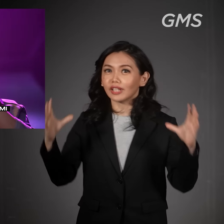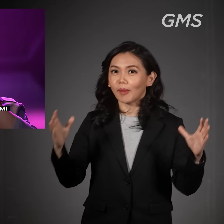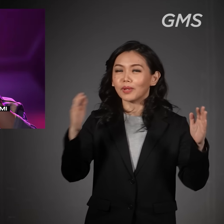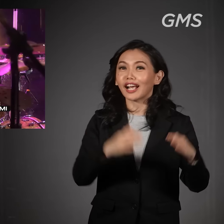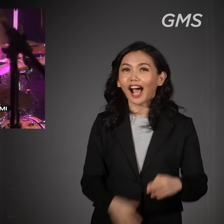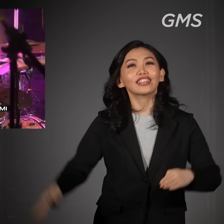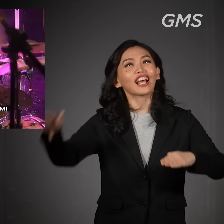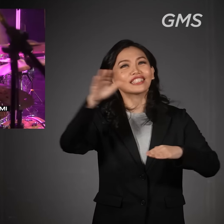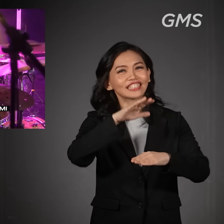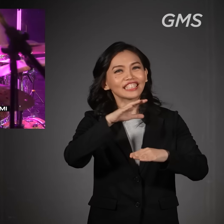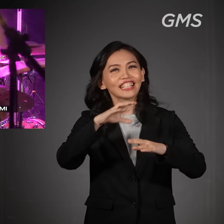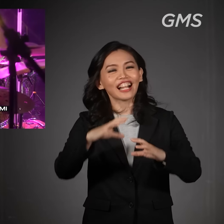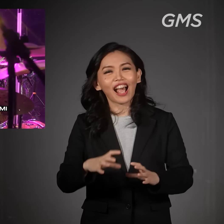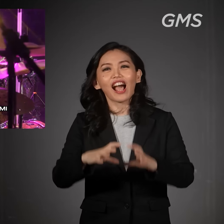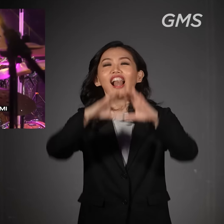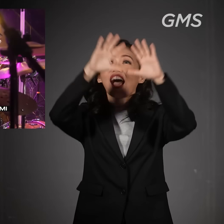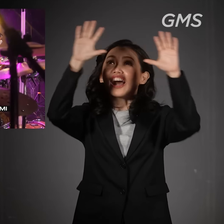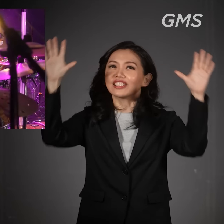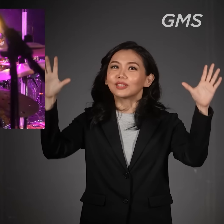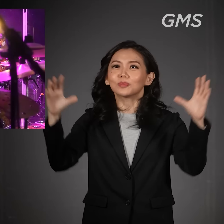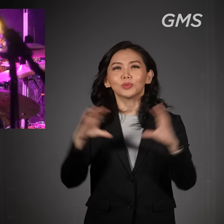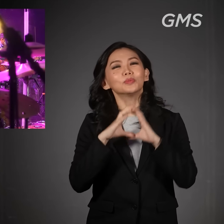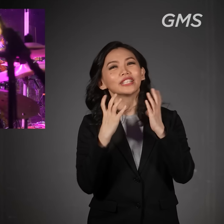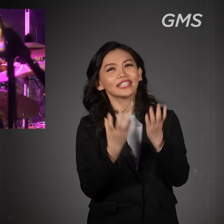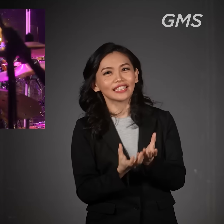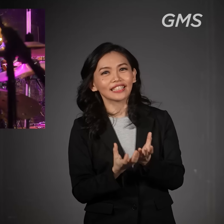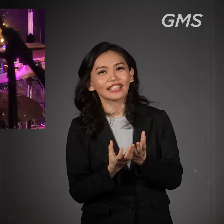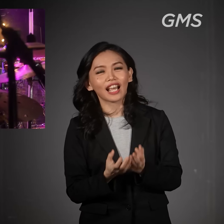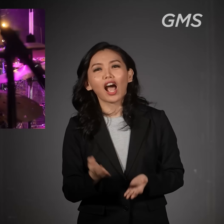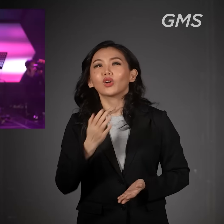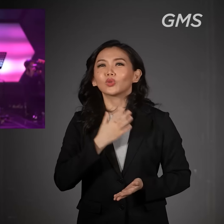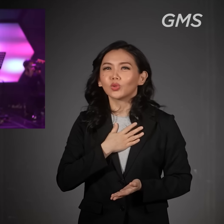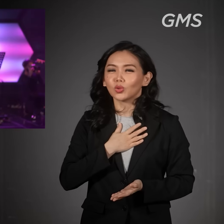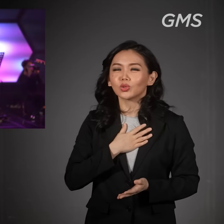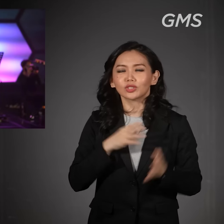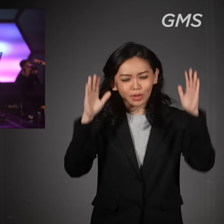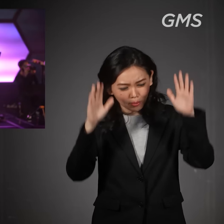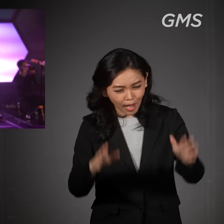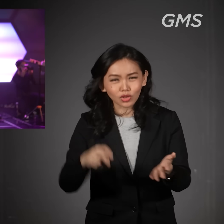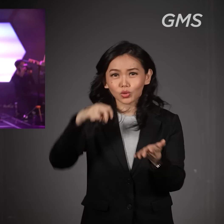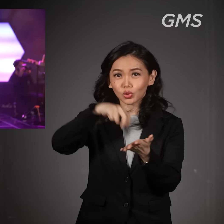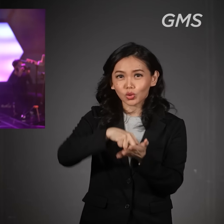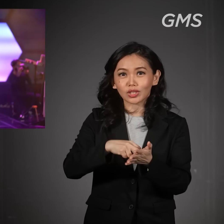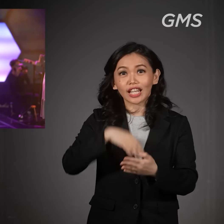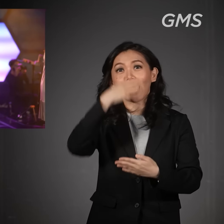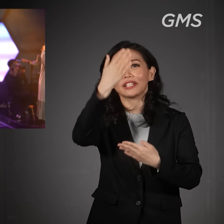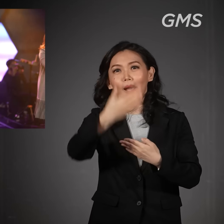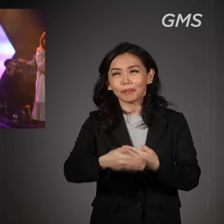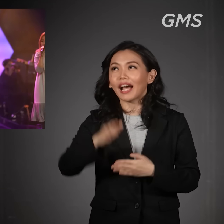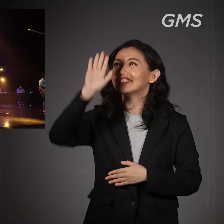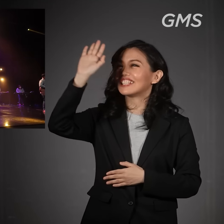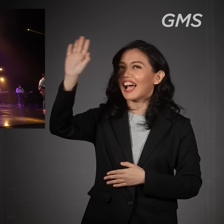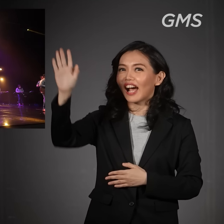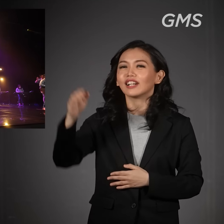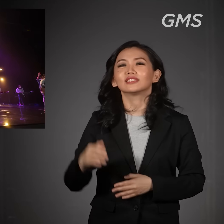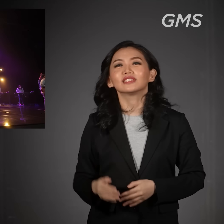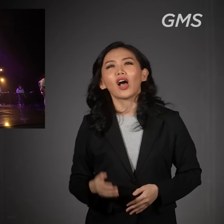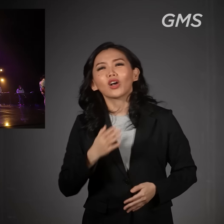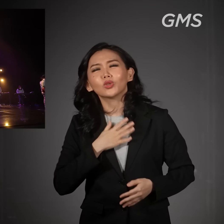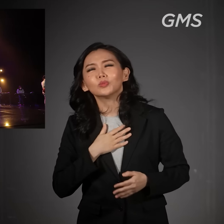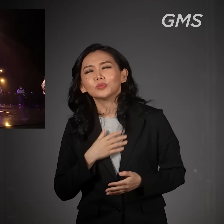Keagungannya mengatasi langit bumi, sebab sujud di hadapannya.